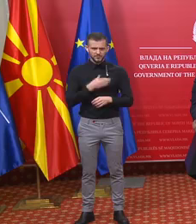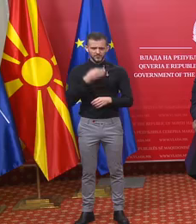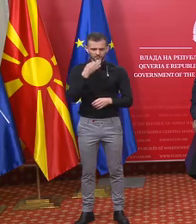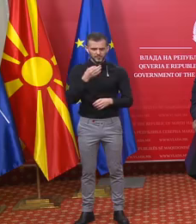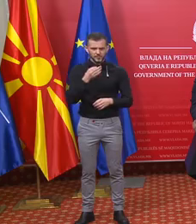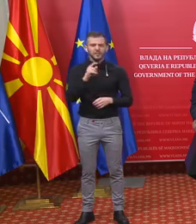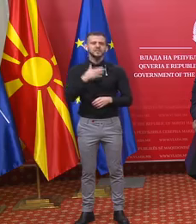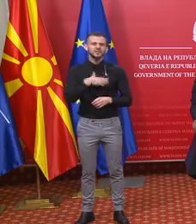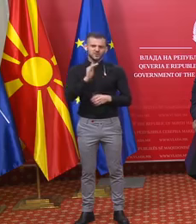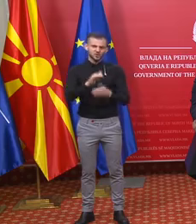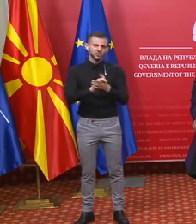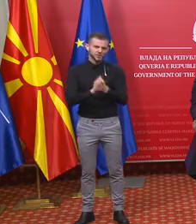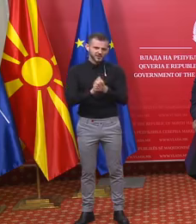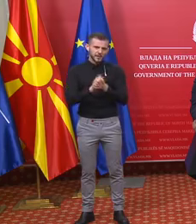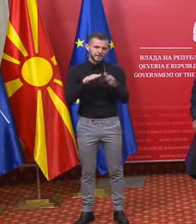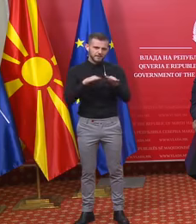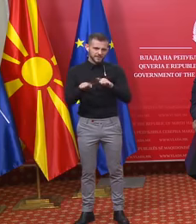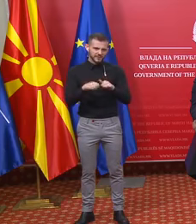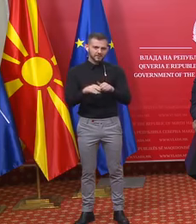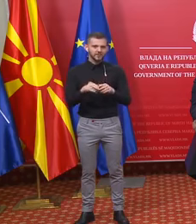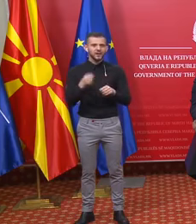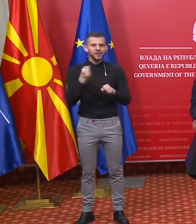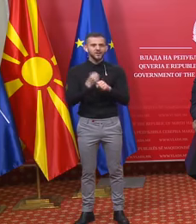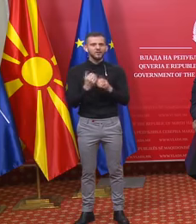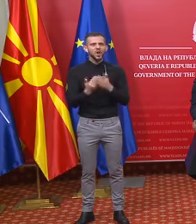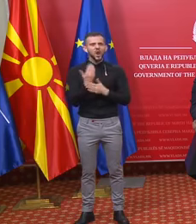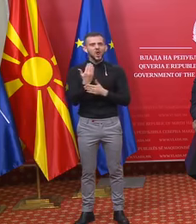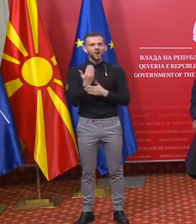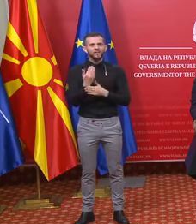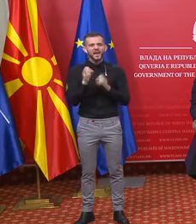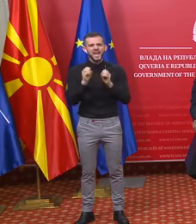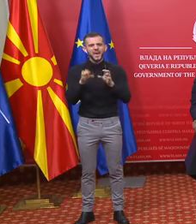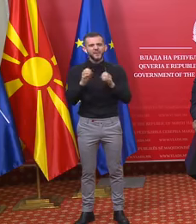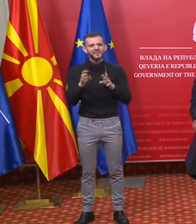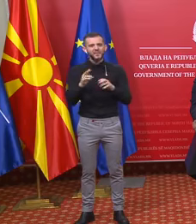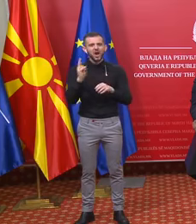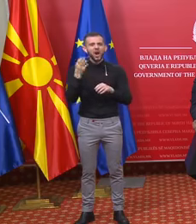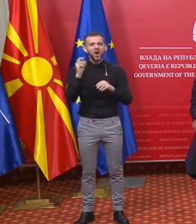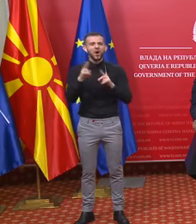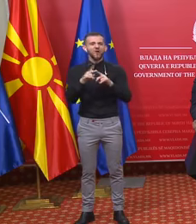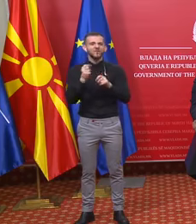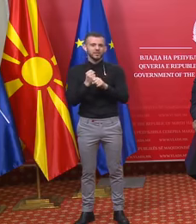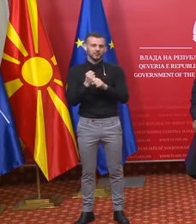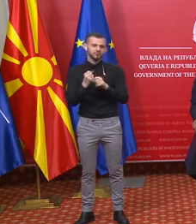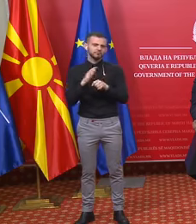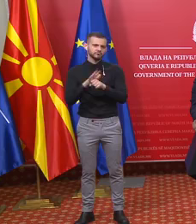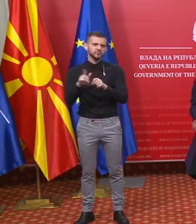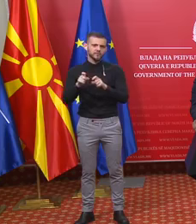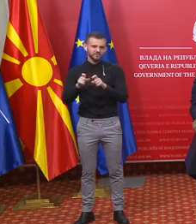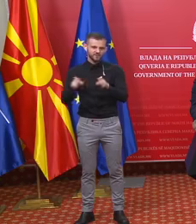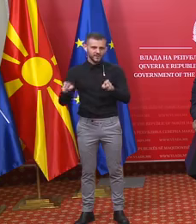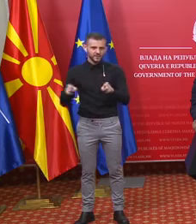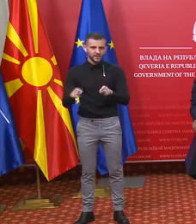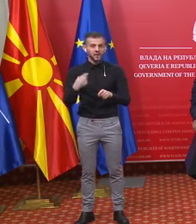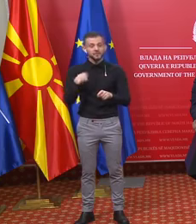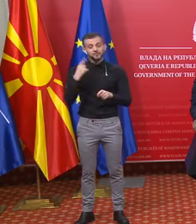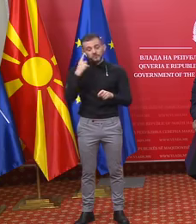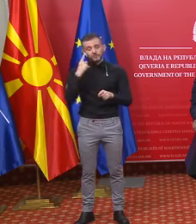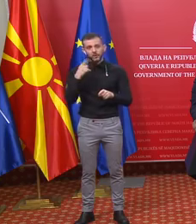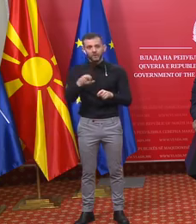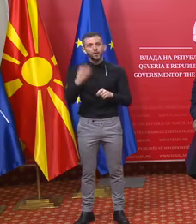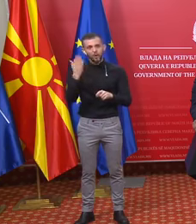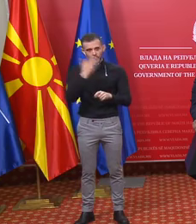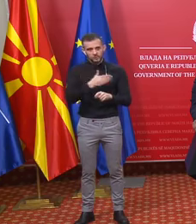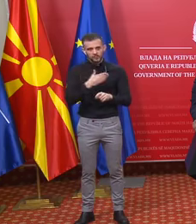му честитам на министерот, на владата за новата емисија COVID-19. Се надевам дека ќе ви биде успешна и добро дојдовте